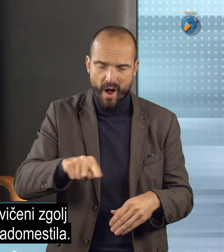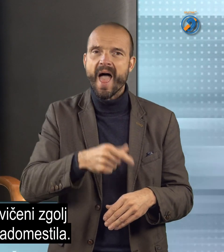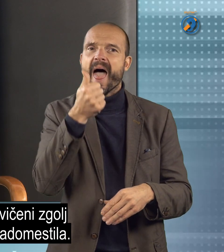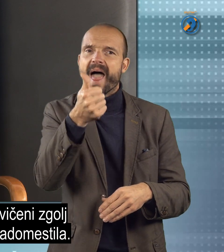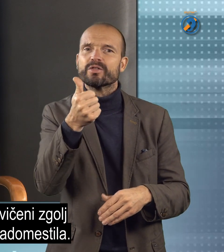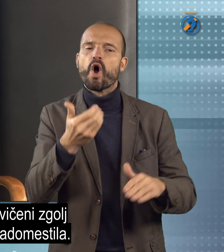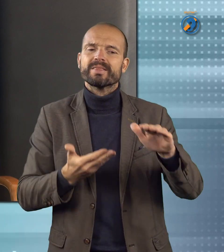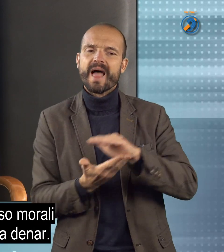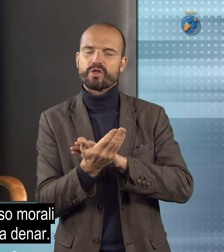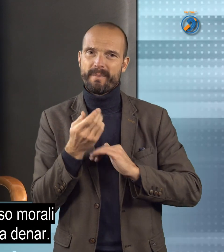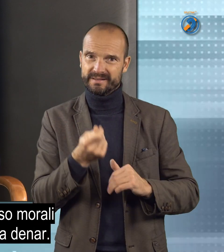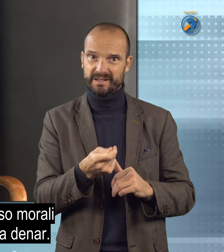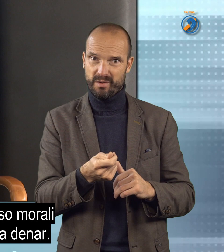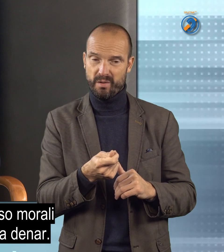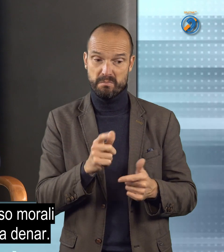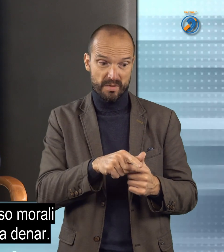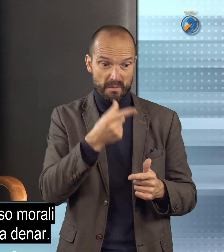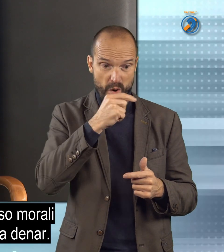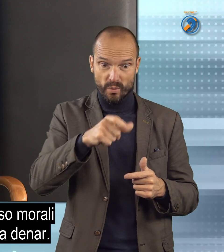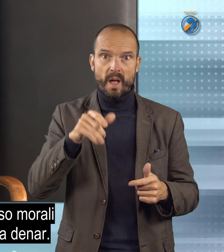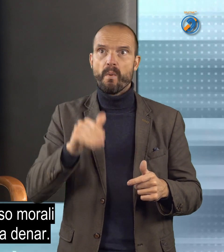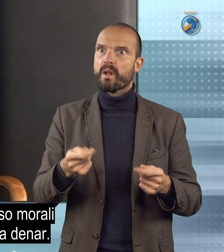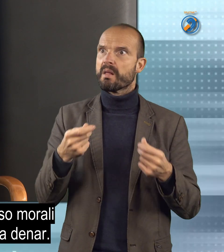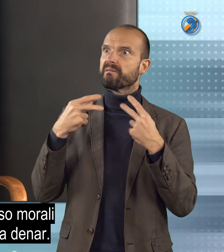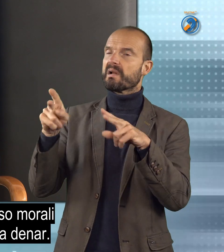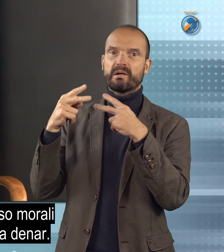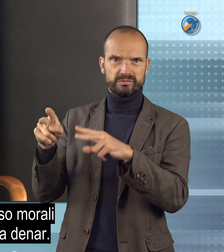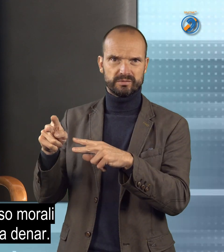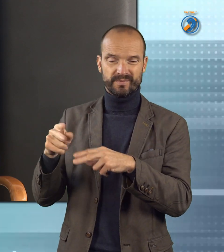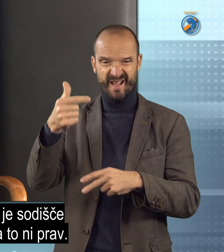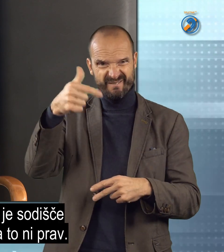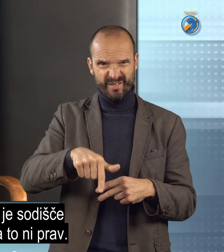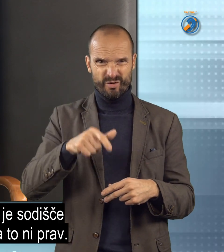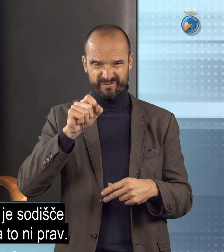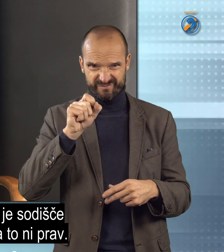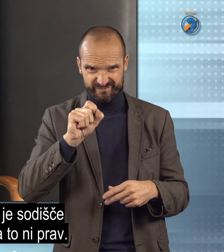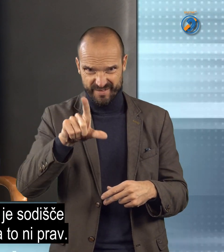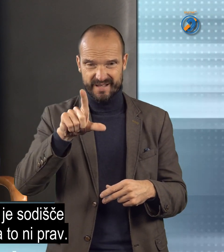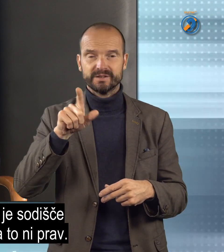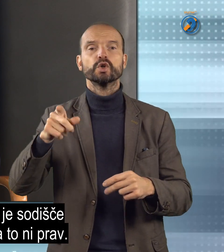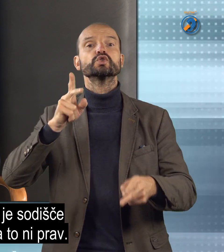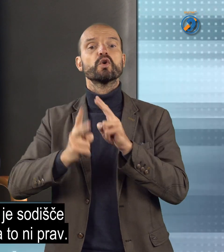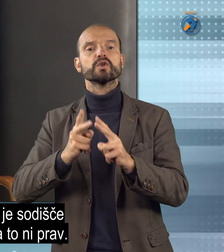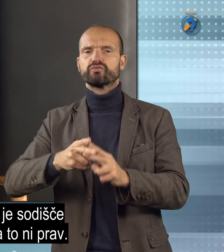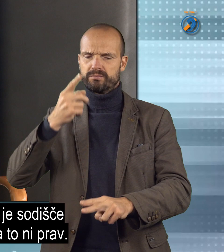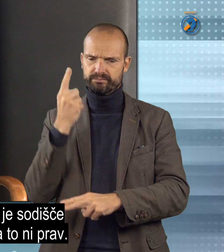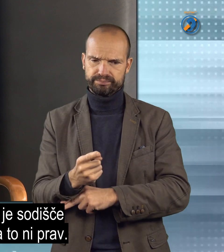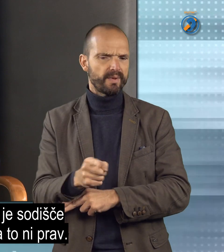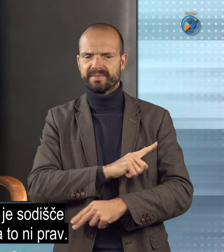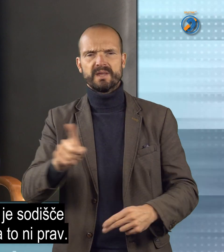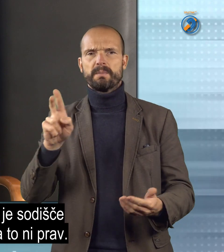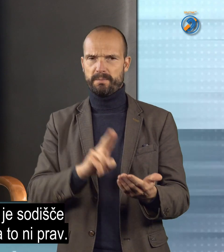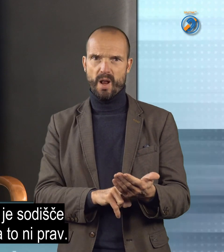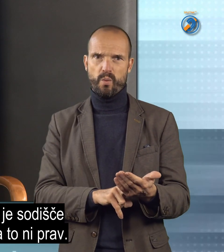enega nadomestila. Ljudje so morali potem ta denar vračati. Leta 2012 je sodišče